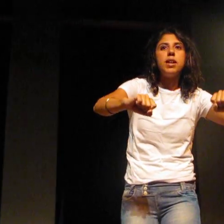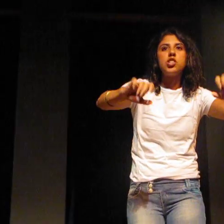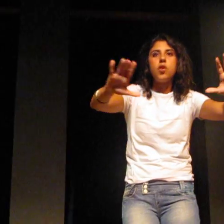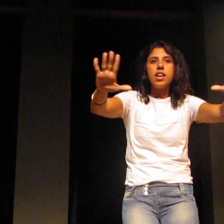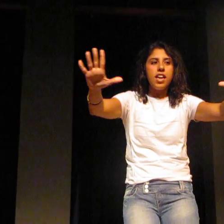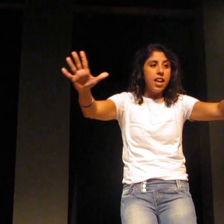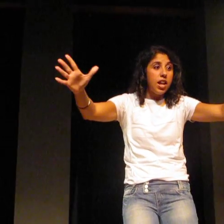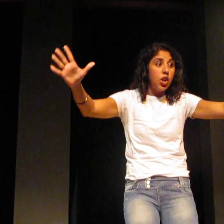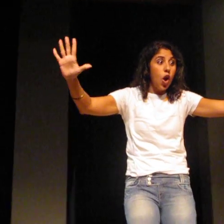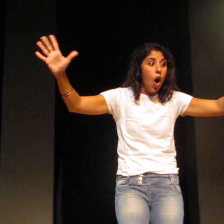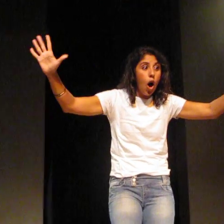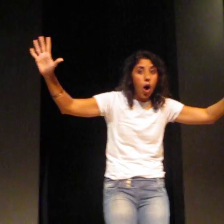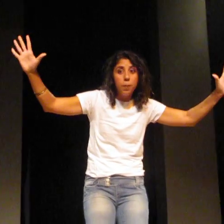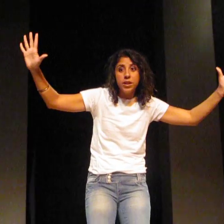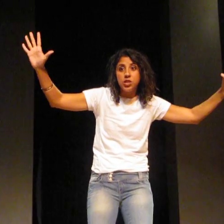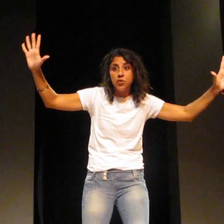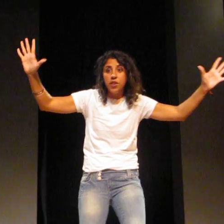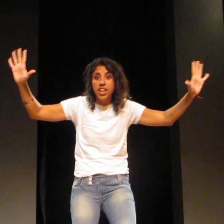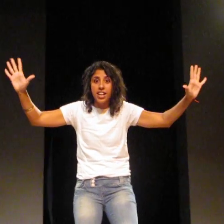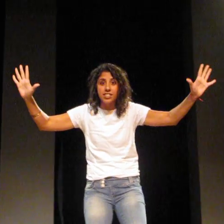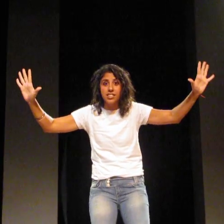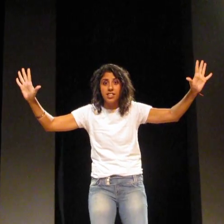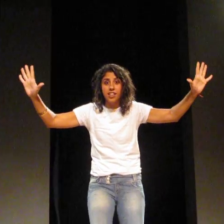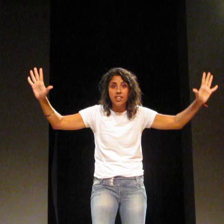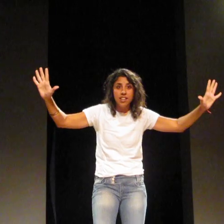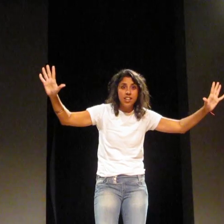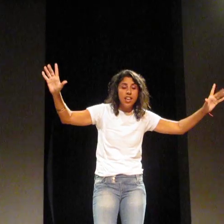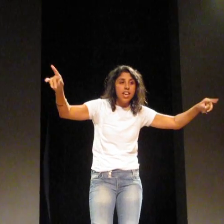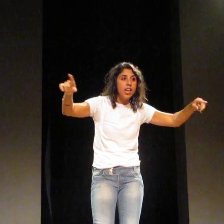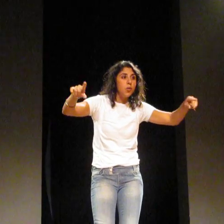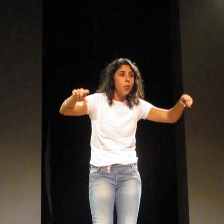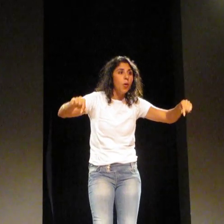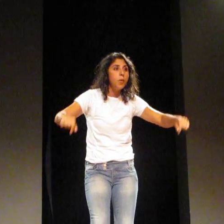mas com aquela enorme diferença. Era um homem